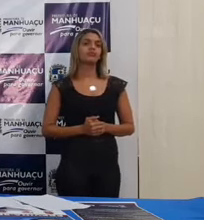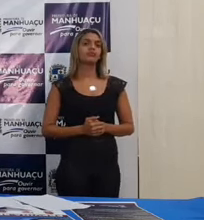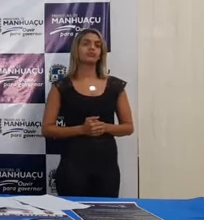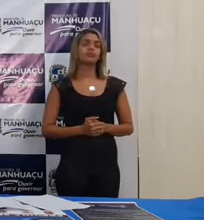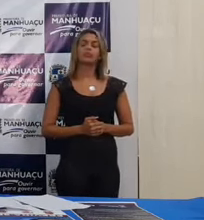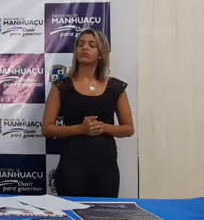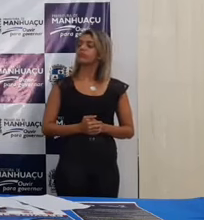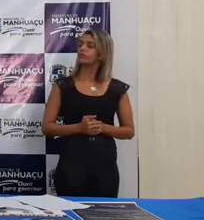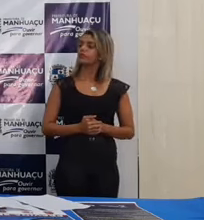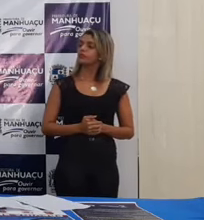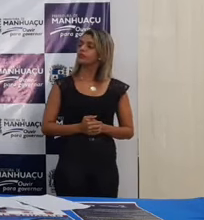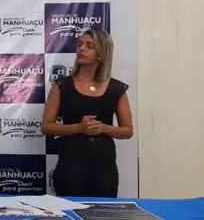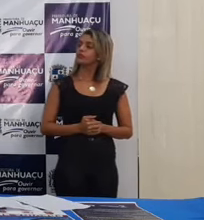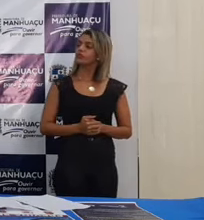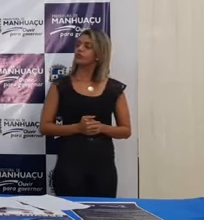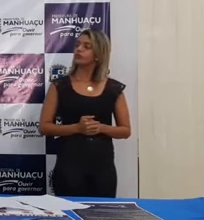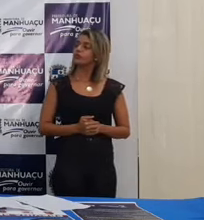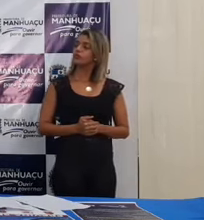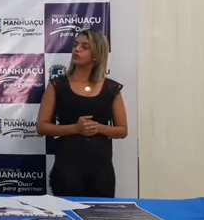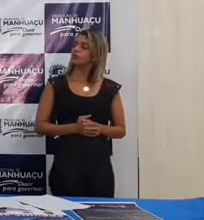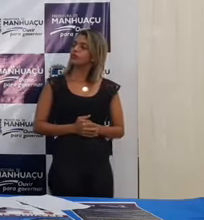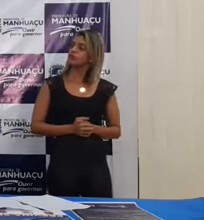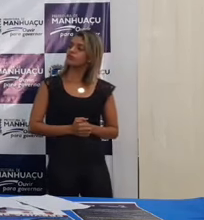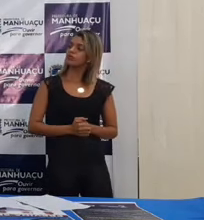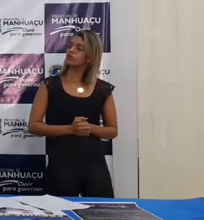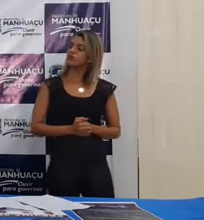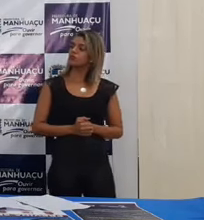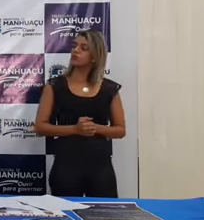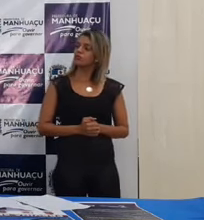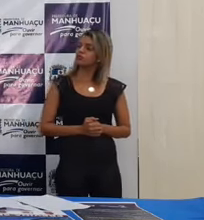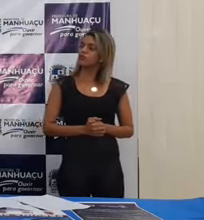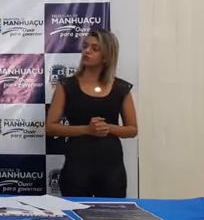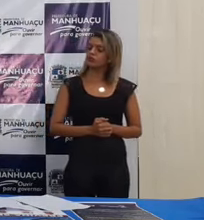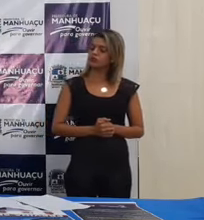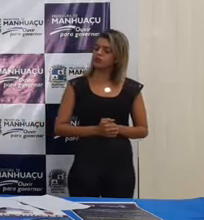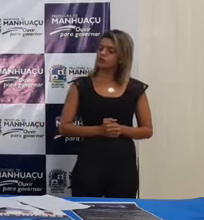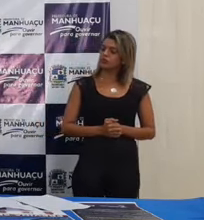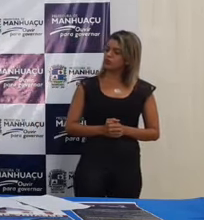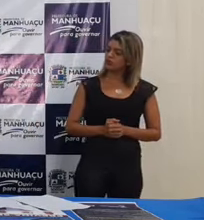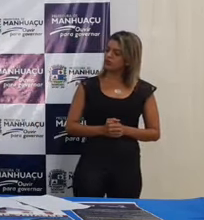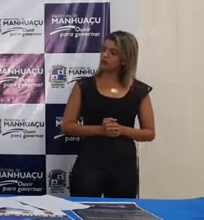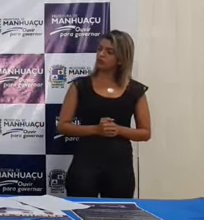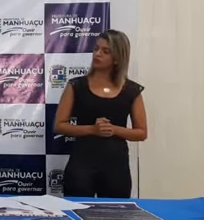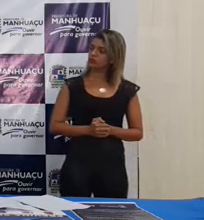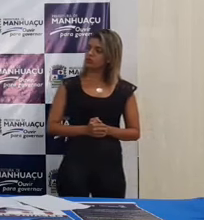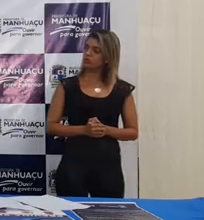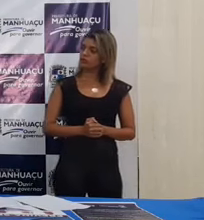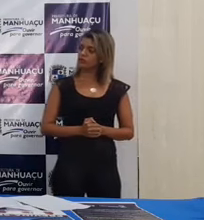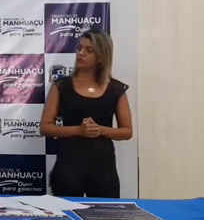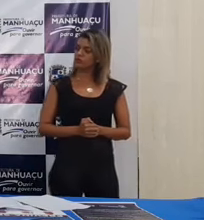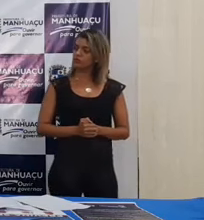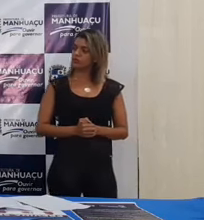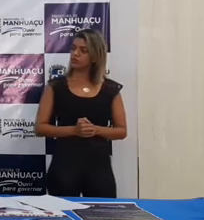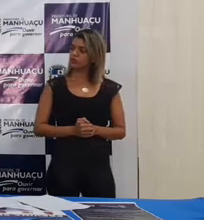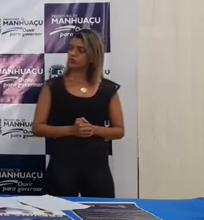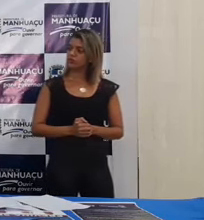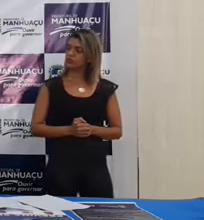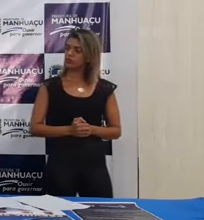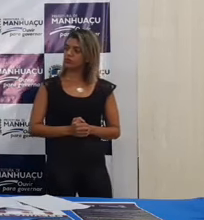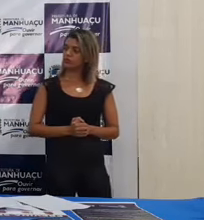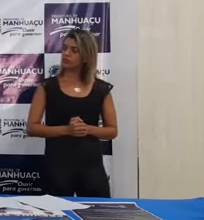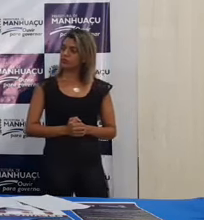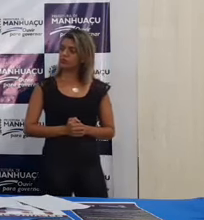Quanto ao termo de ajuste e conduta, o qual os empresários deverão assinar, qual será a sanção quando esse